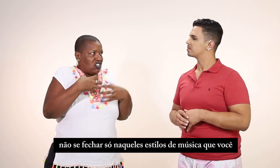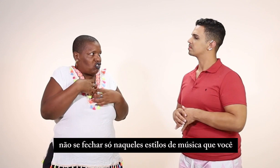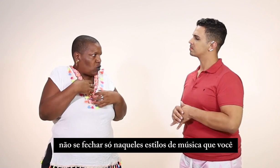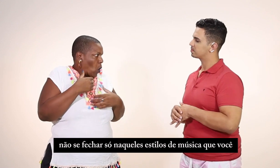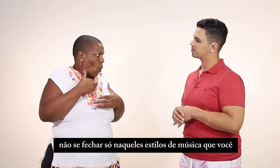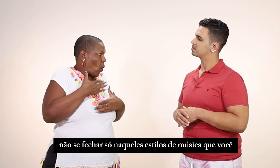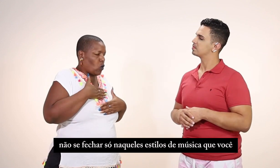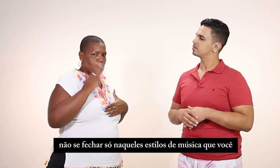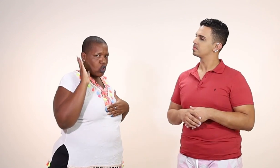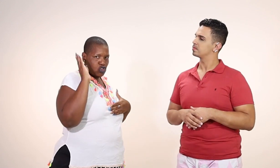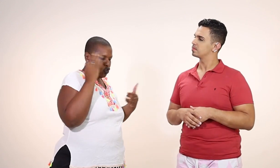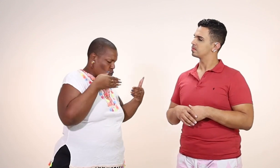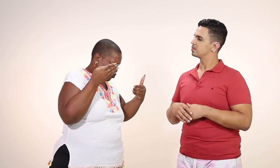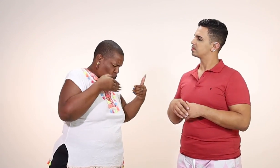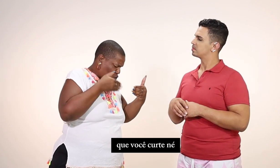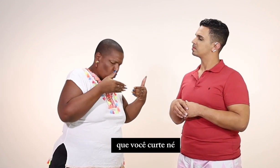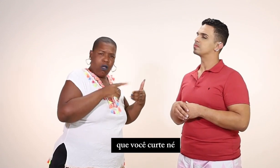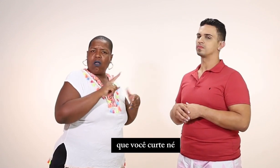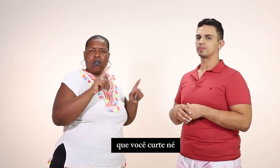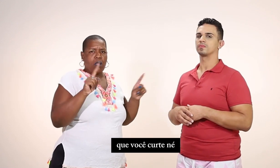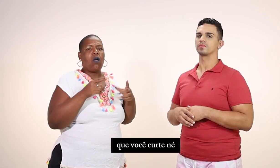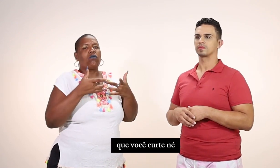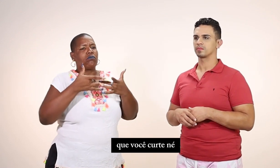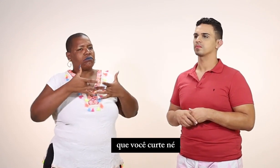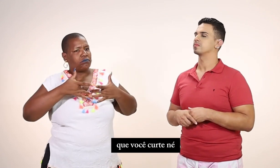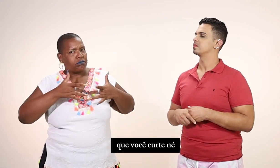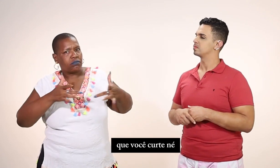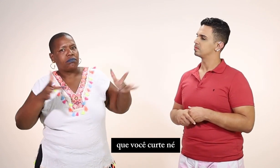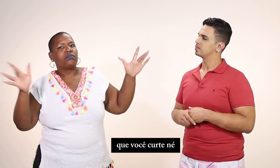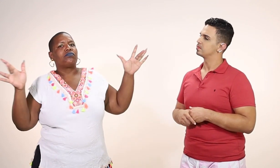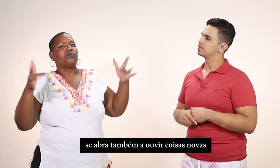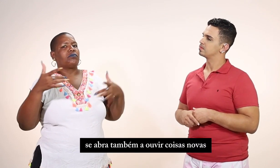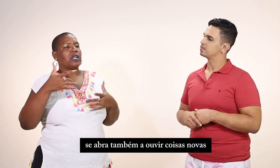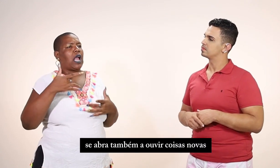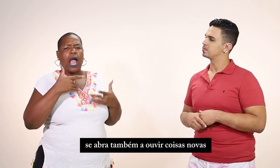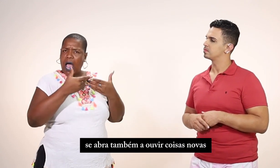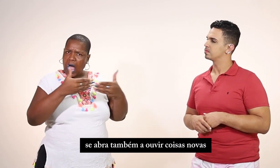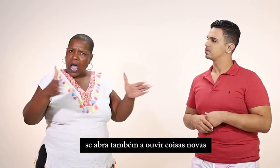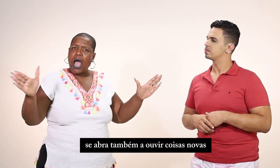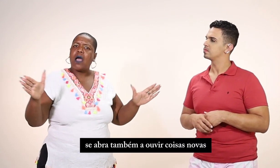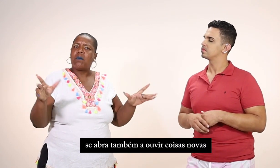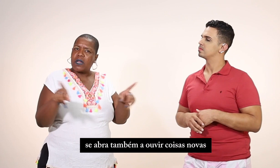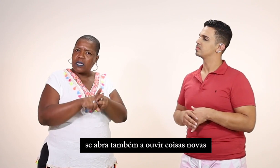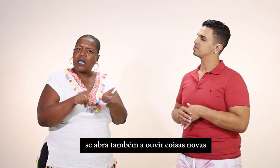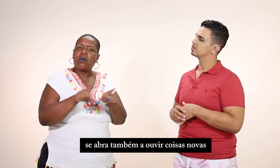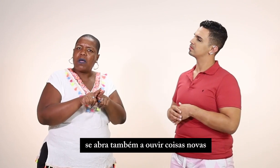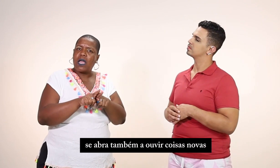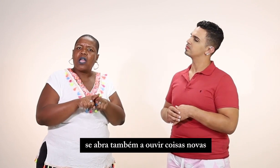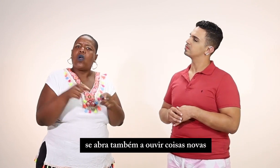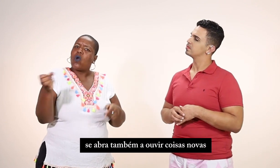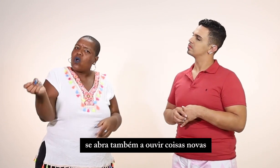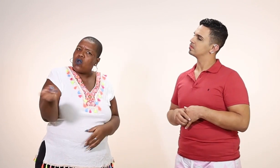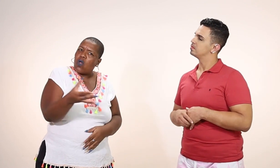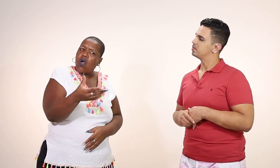música que você curte, né? Se abra também a ouvir coisas novas,